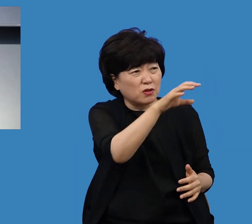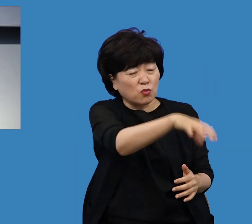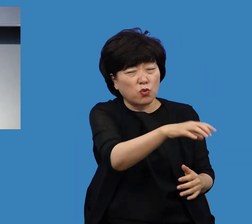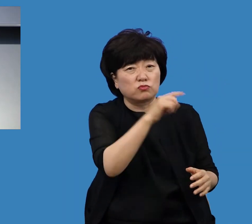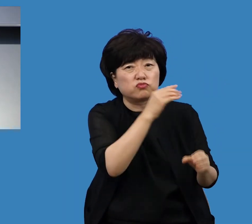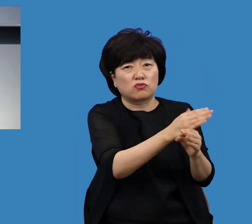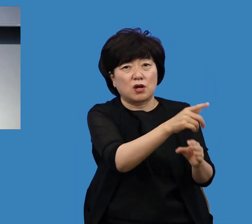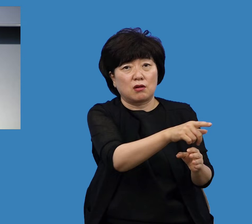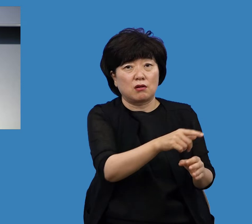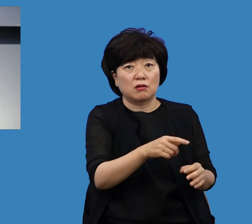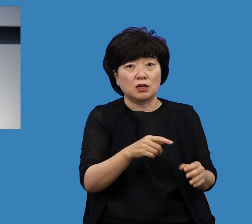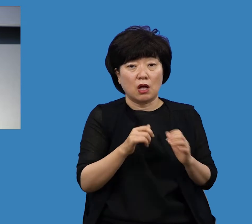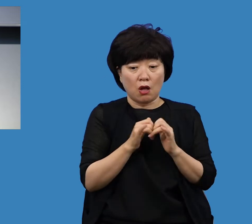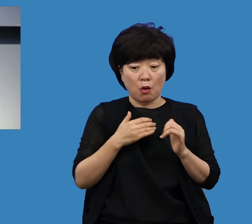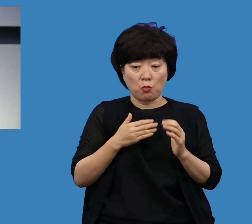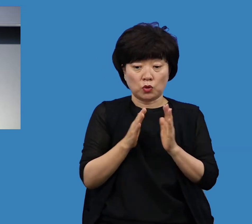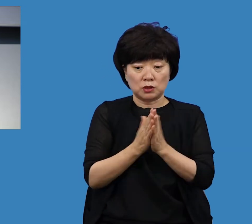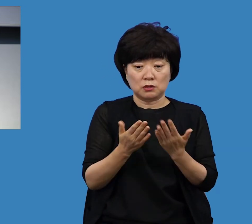뭐 옛날에는